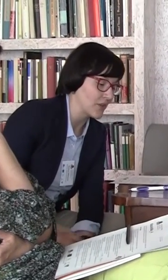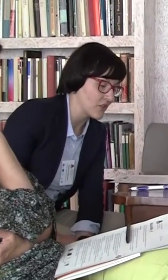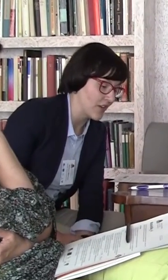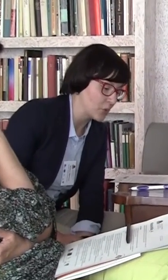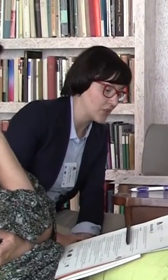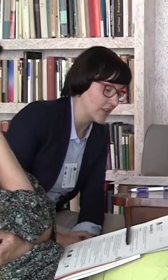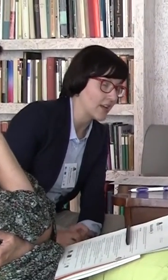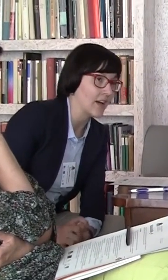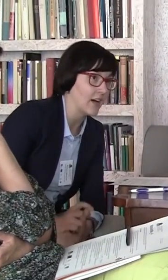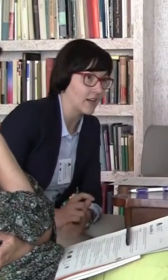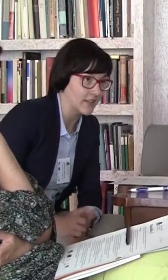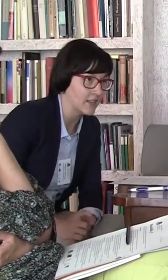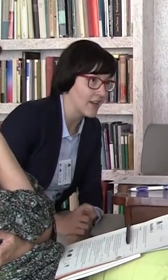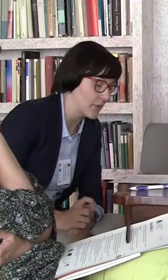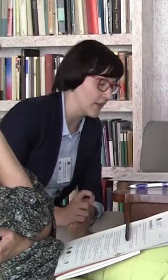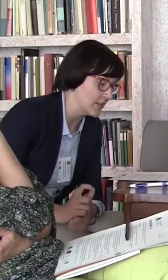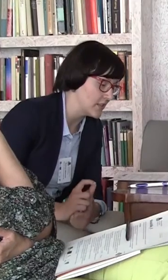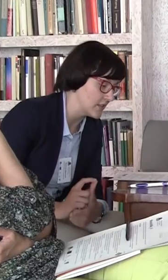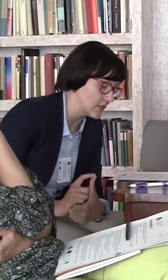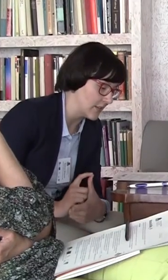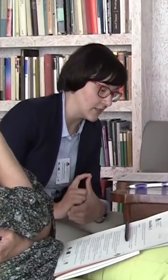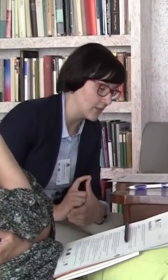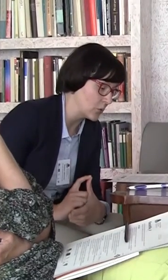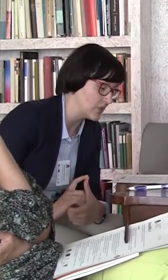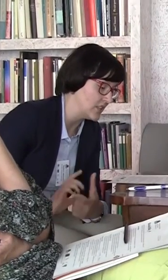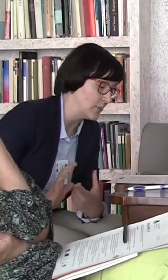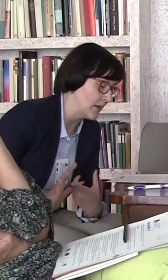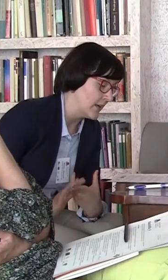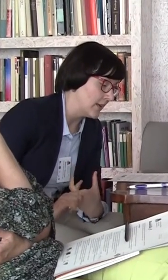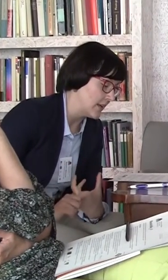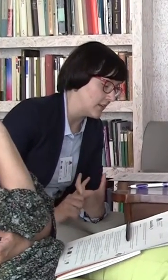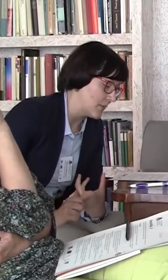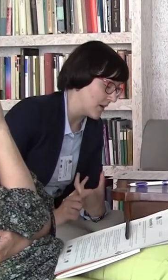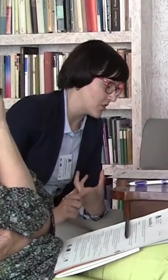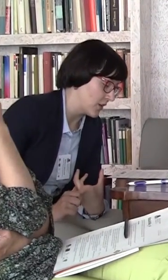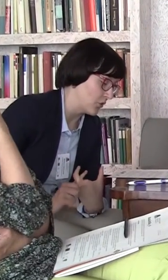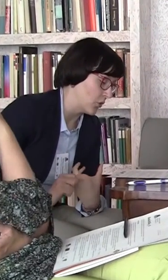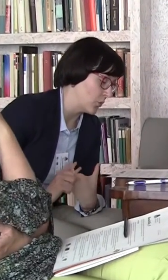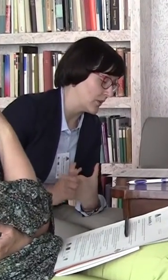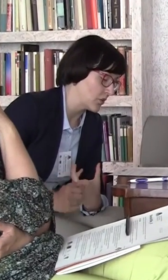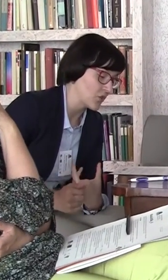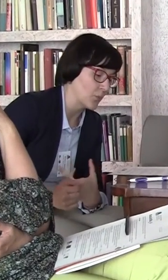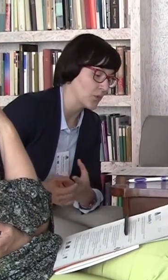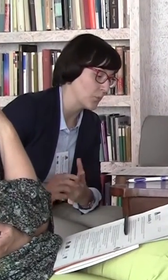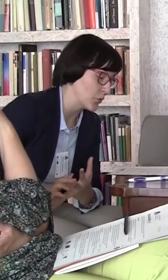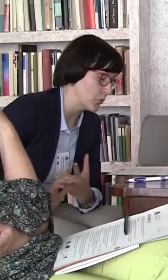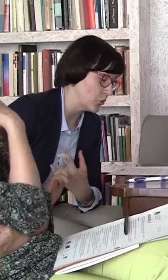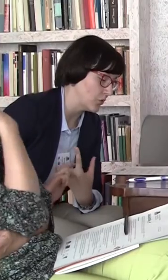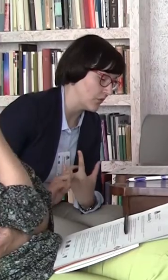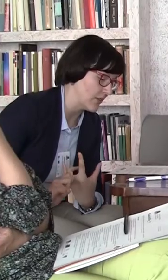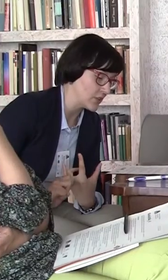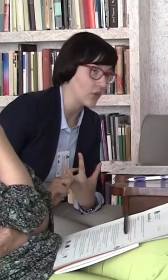IVPčko vypracovala učitelka a neseznámila jí asistentku s ním, nemá žádnou metodickou